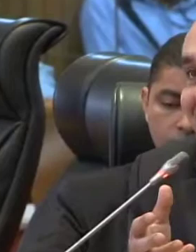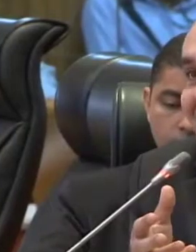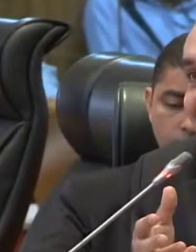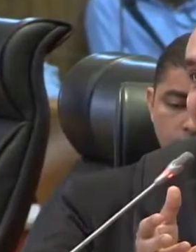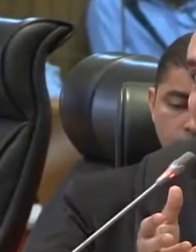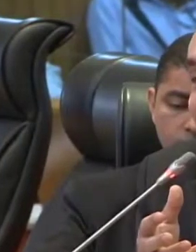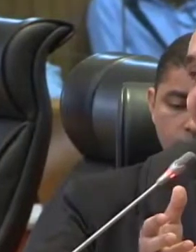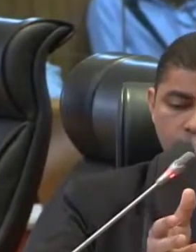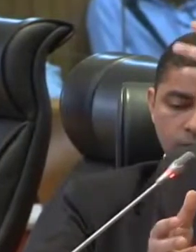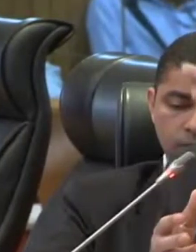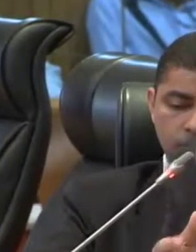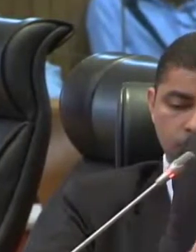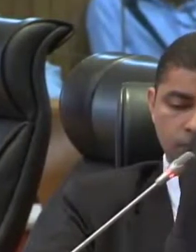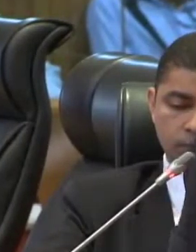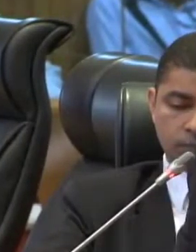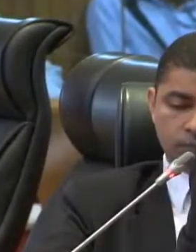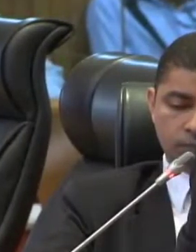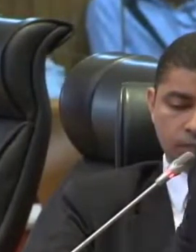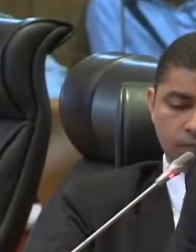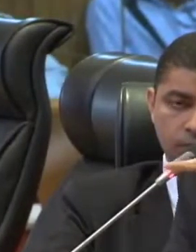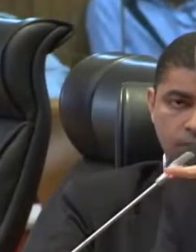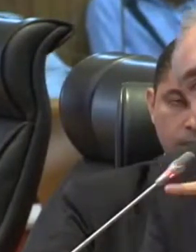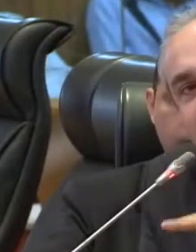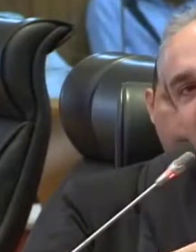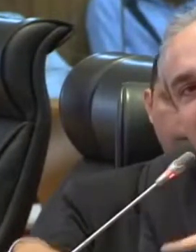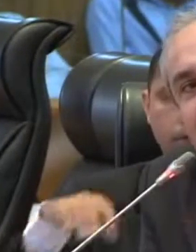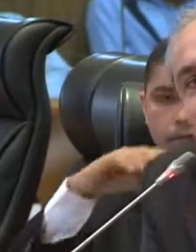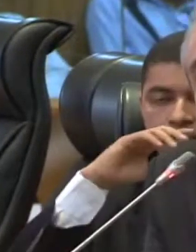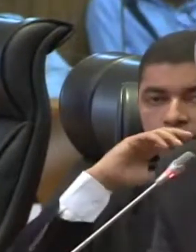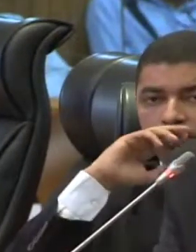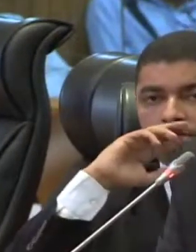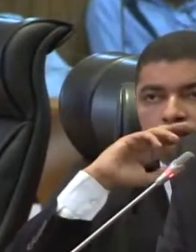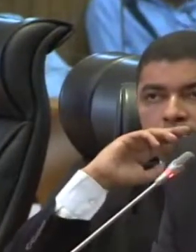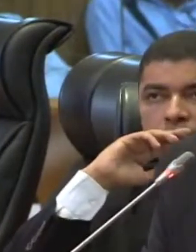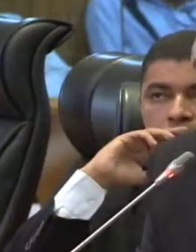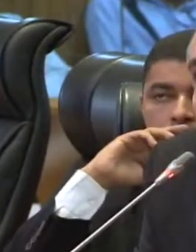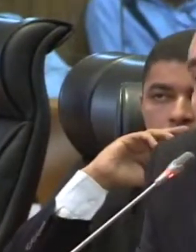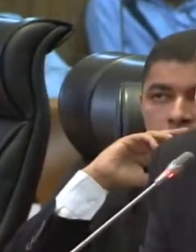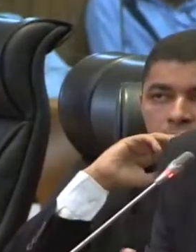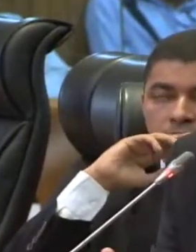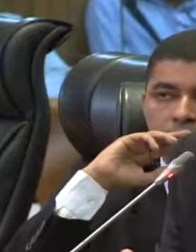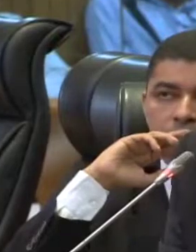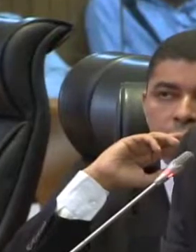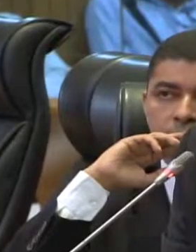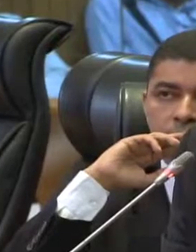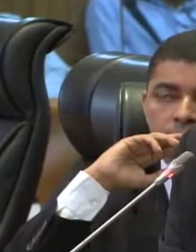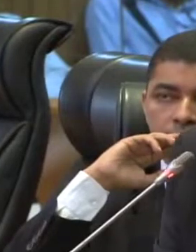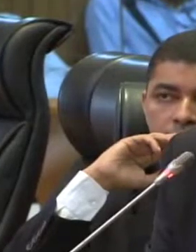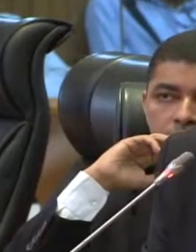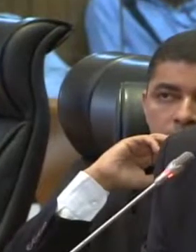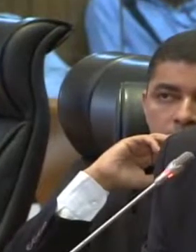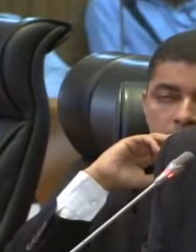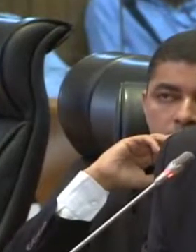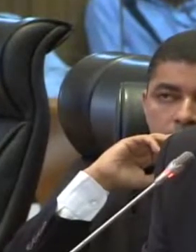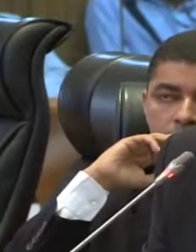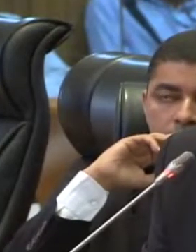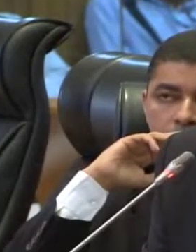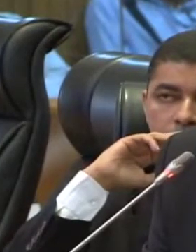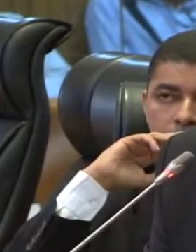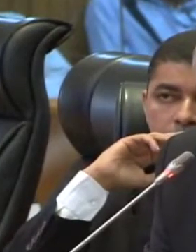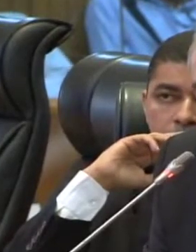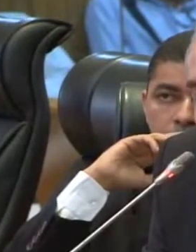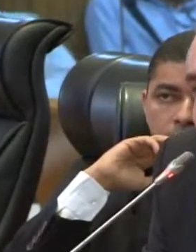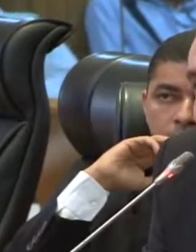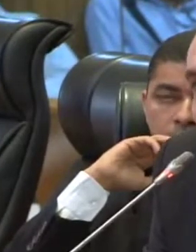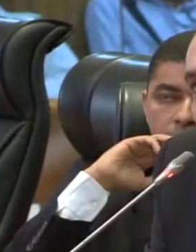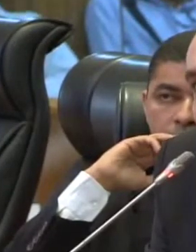público. E aí eu vejo vozes dizendo, não, a governadora não tem nada com isso. Como é que não tem nada com isso?